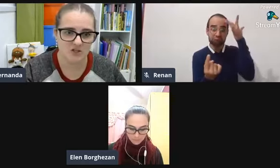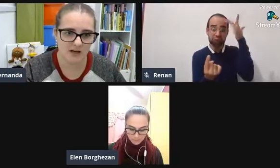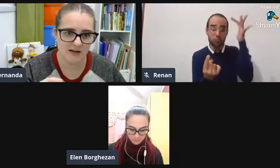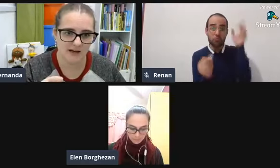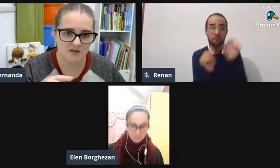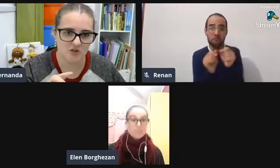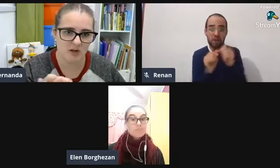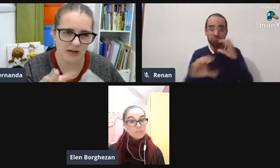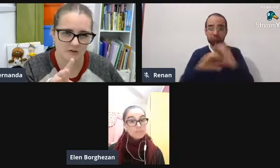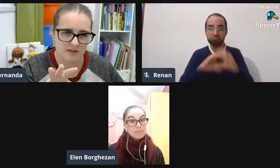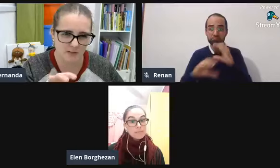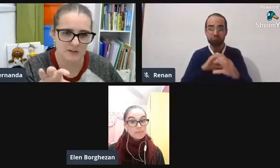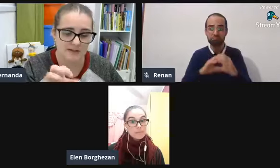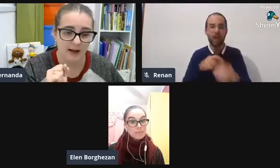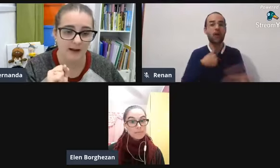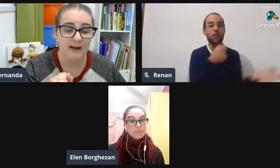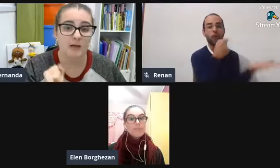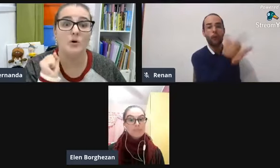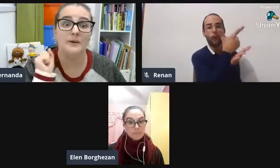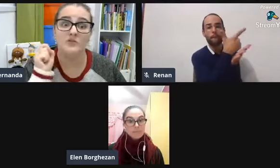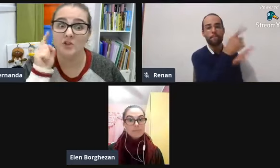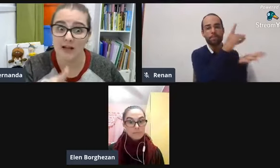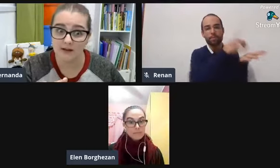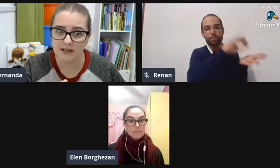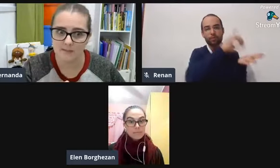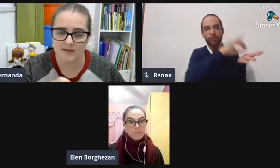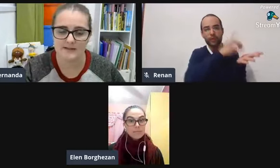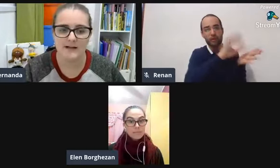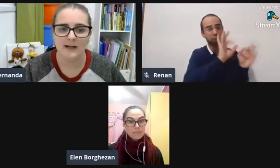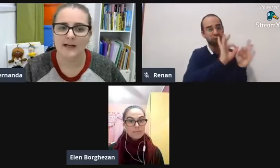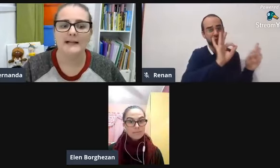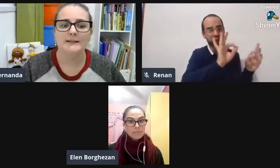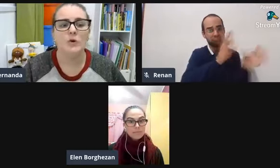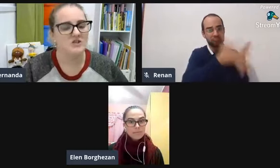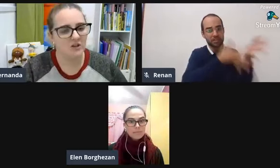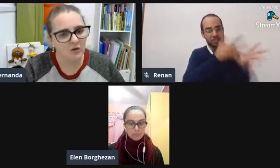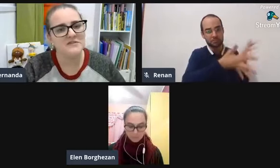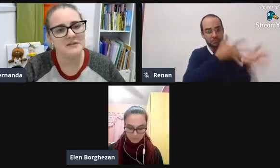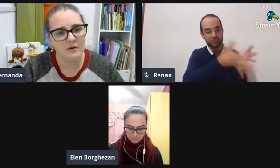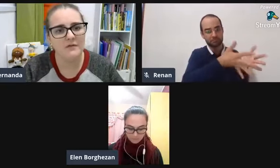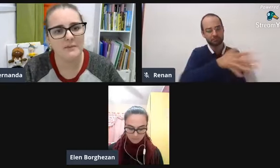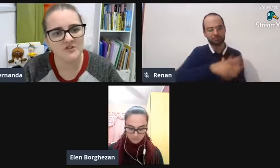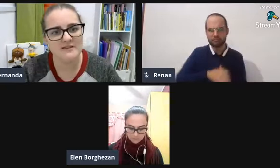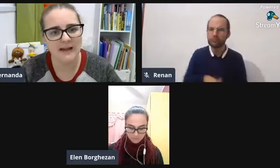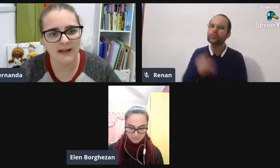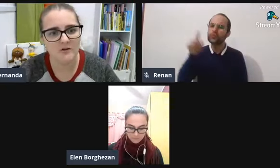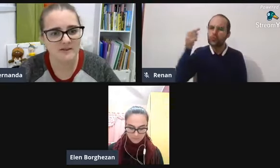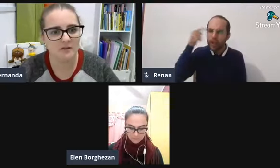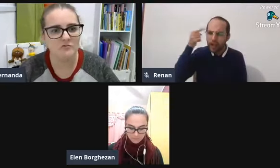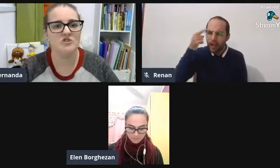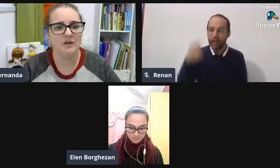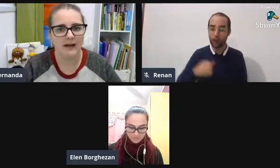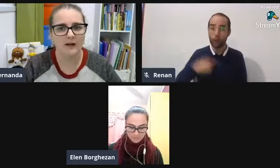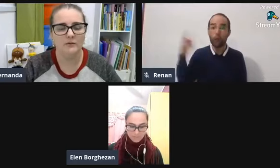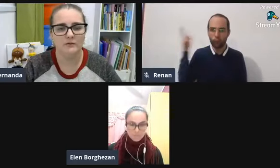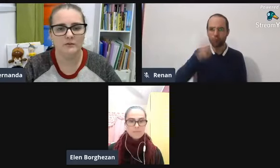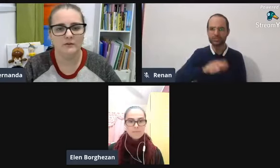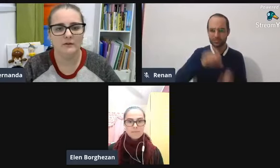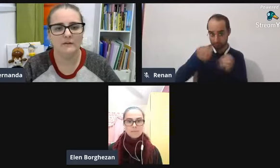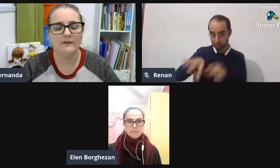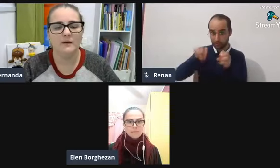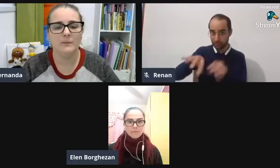porque a gente tem aqueles dicionários simples, né? Eu comprei um dicionário em Libras. Tu acha que eu consigo alfabetizar ele usando o